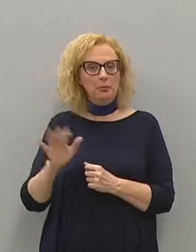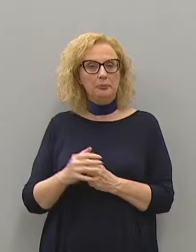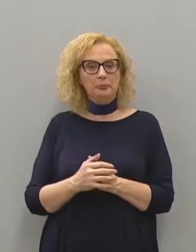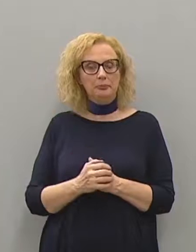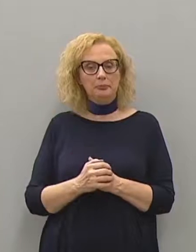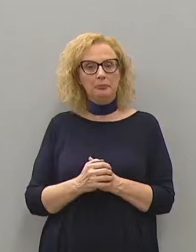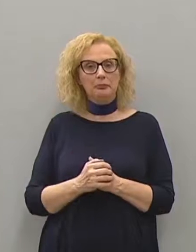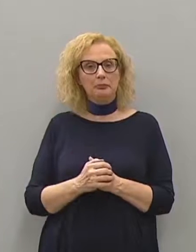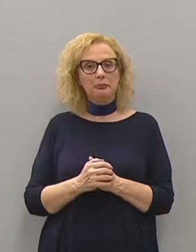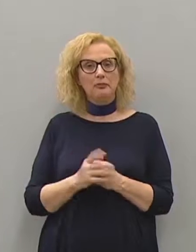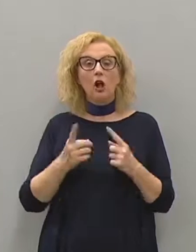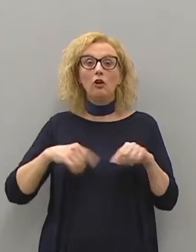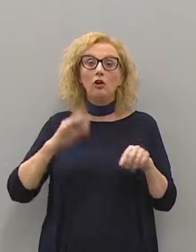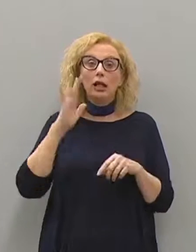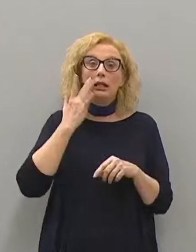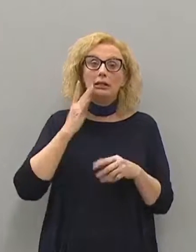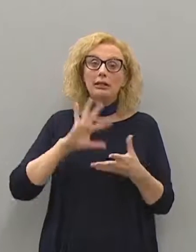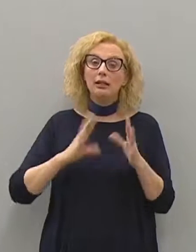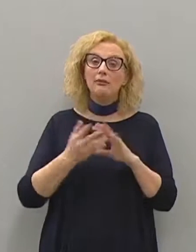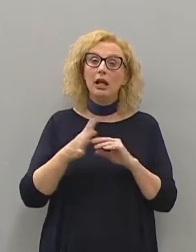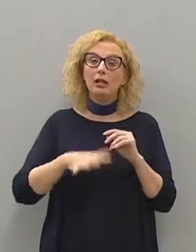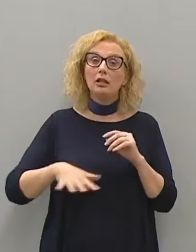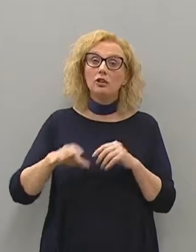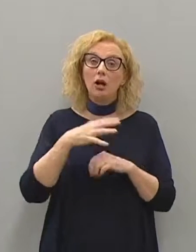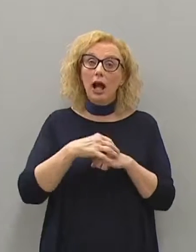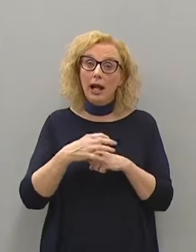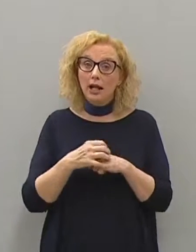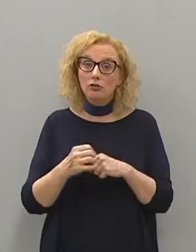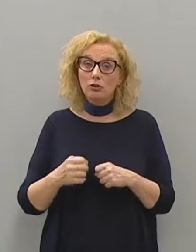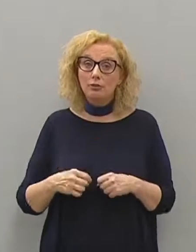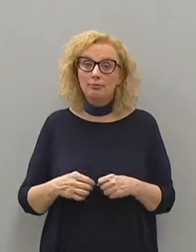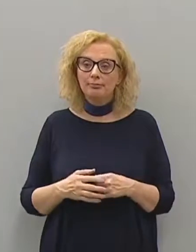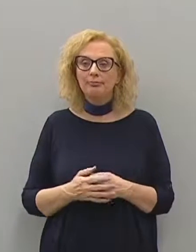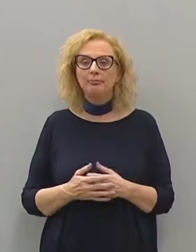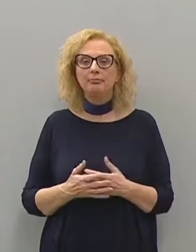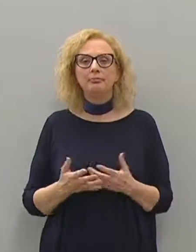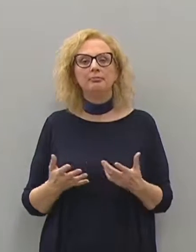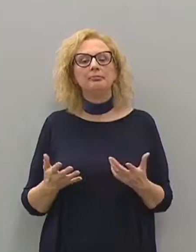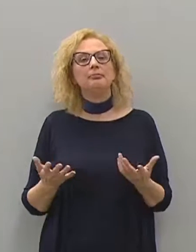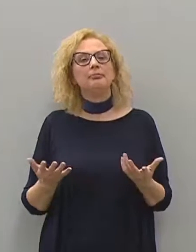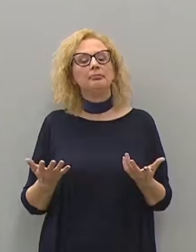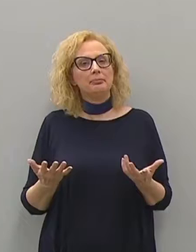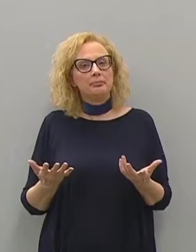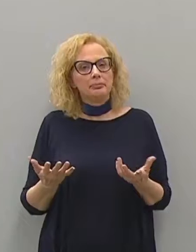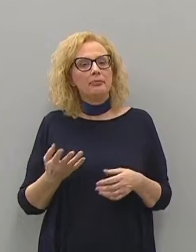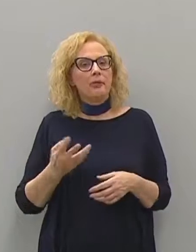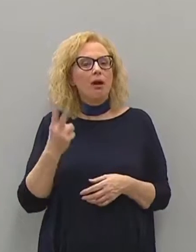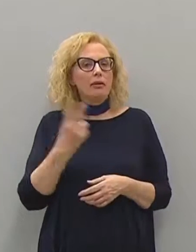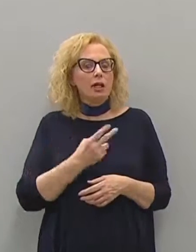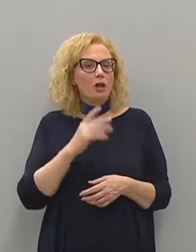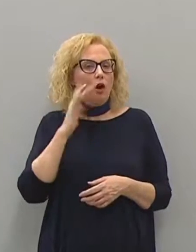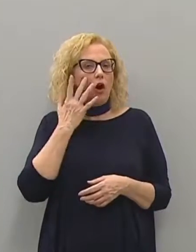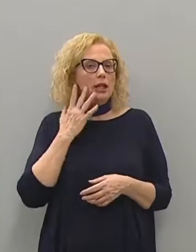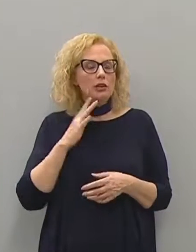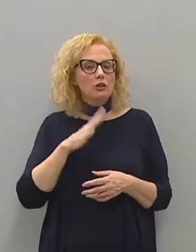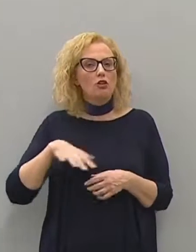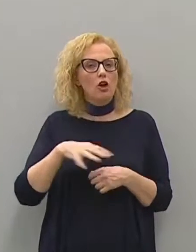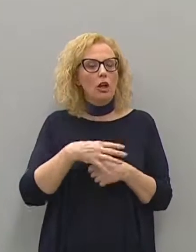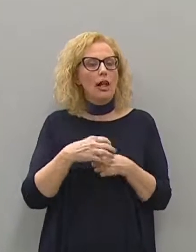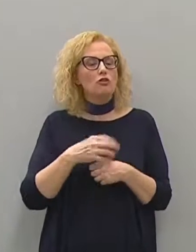rischiamo la zona arancione ma certamente siamo a rischio zona arancione